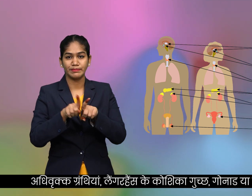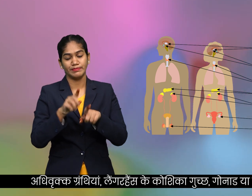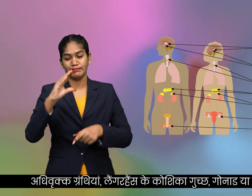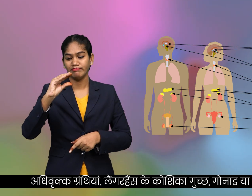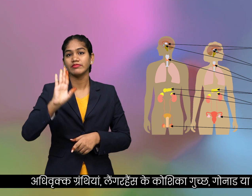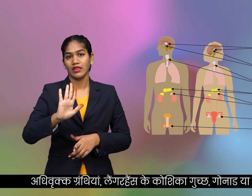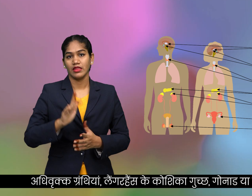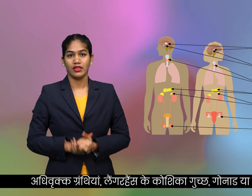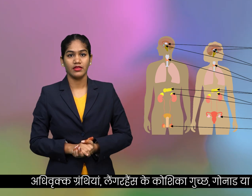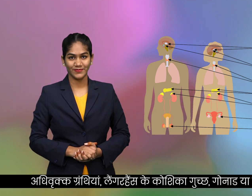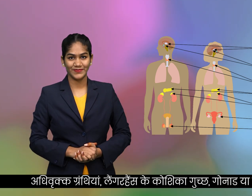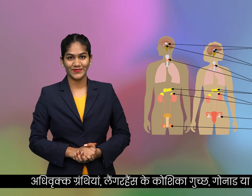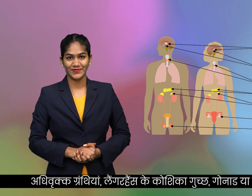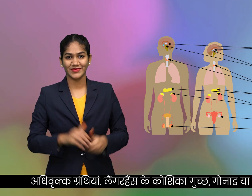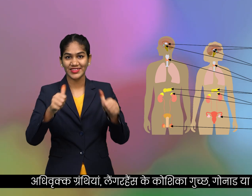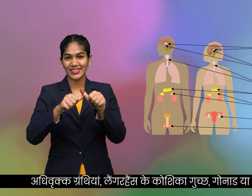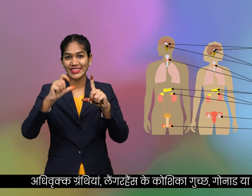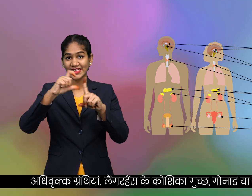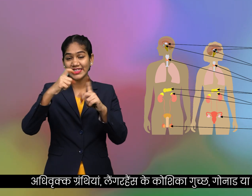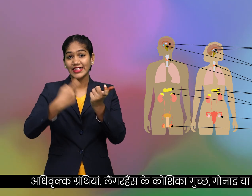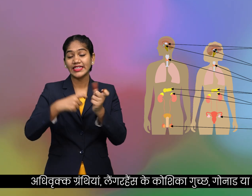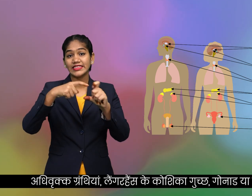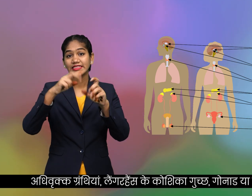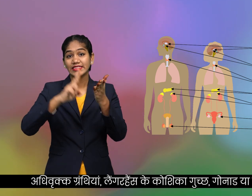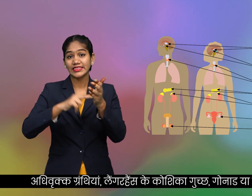गोनेड या वृषण और